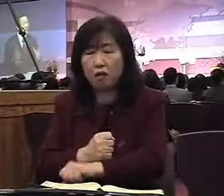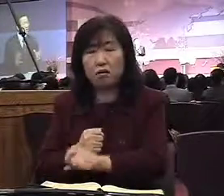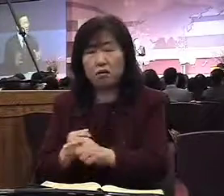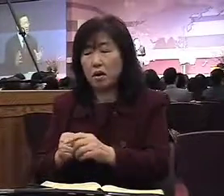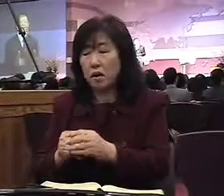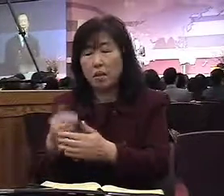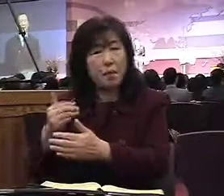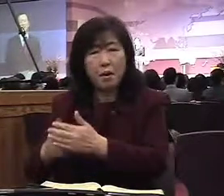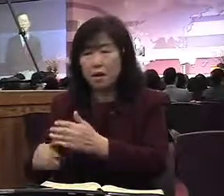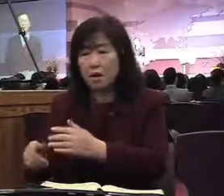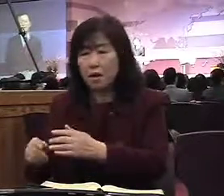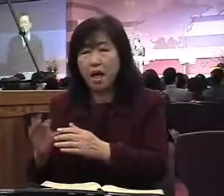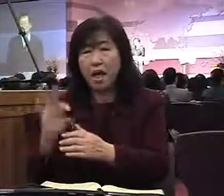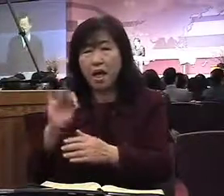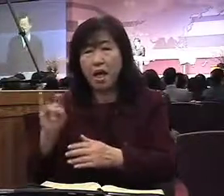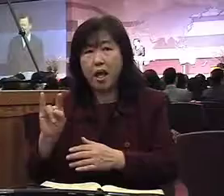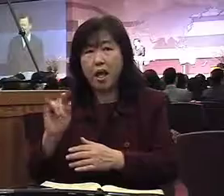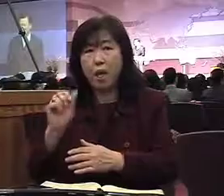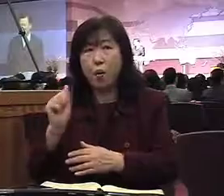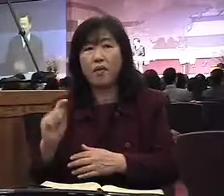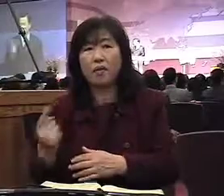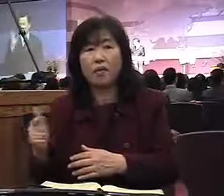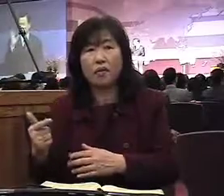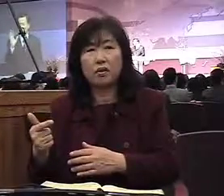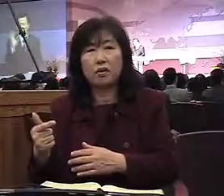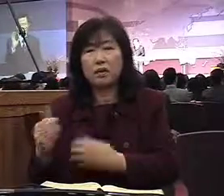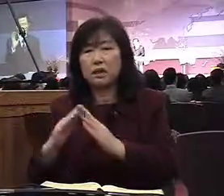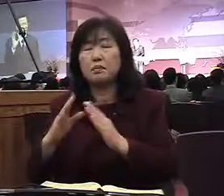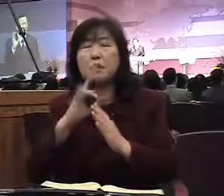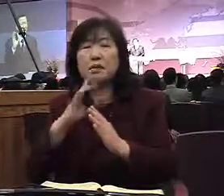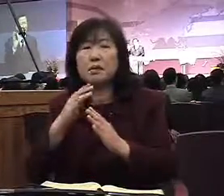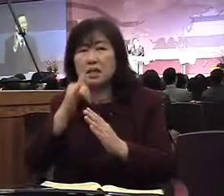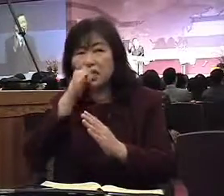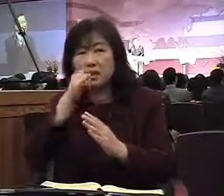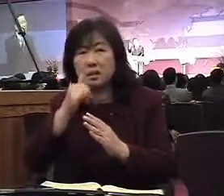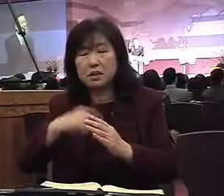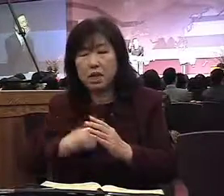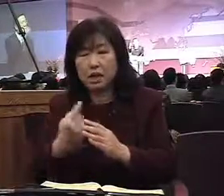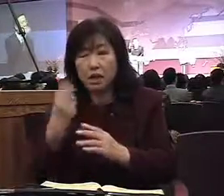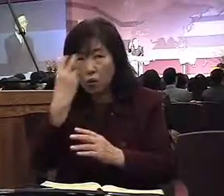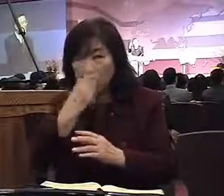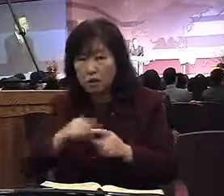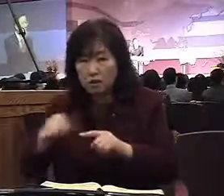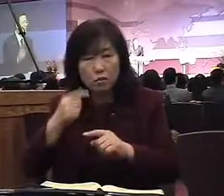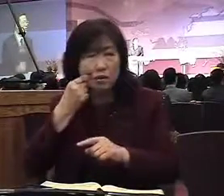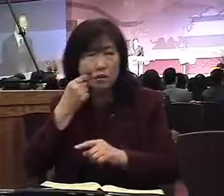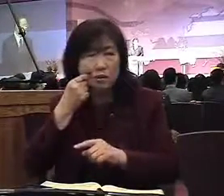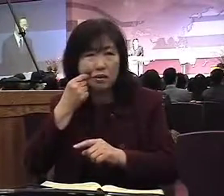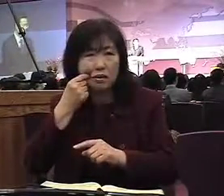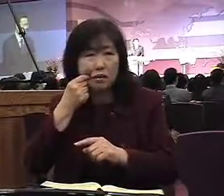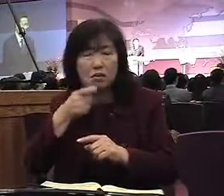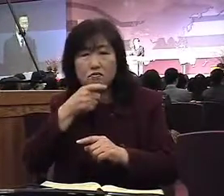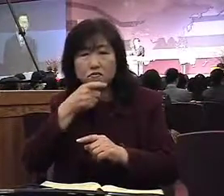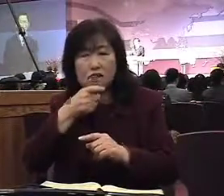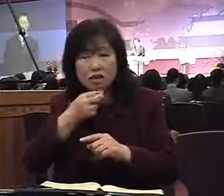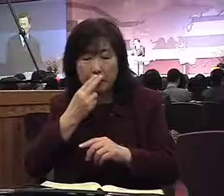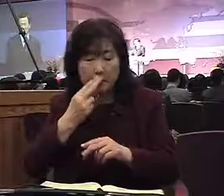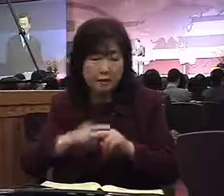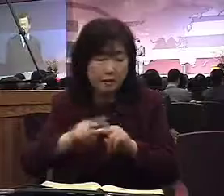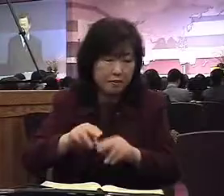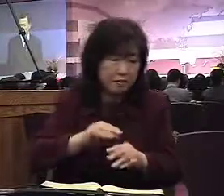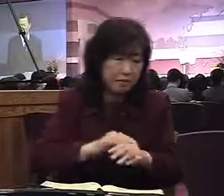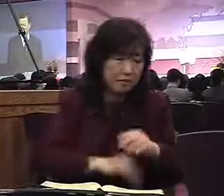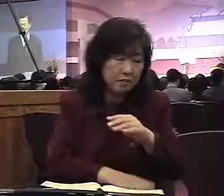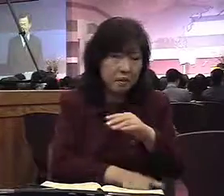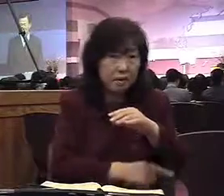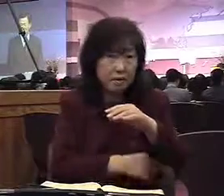근데 애완용 오리가 집에만 있었으니까 그걸 잊어버린 거죠. 자기 관리를 못한 거예요. 그러니까 물에 기름 바르는 걸 잊어버리고 들어갔어요. 그래서 물에